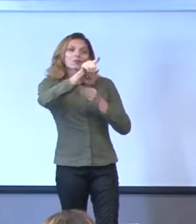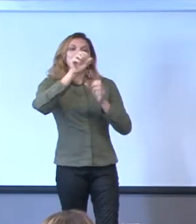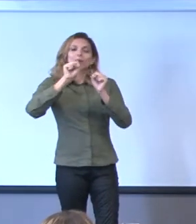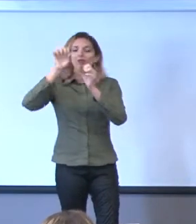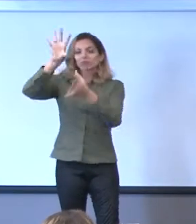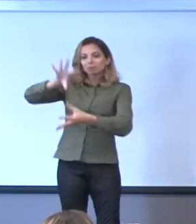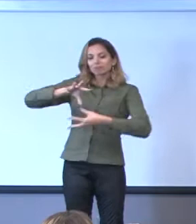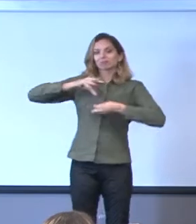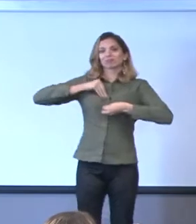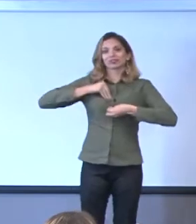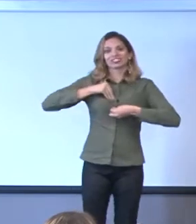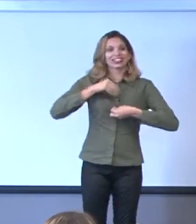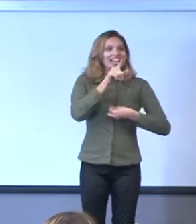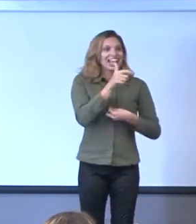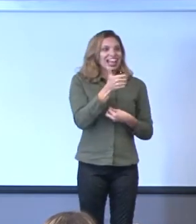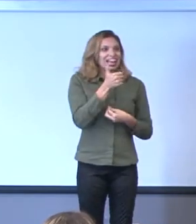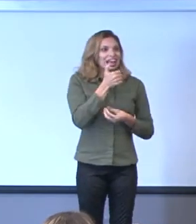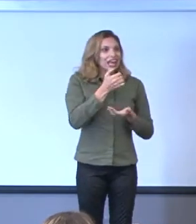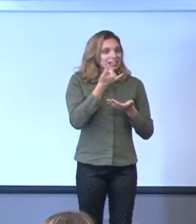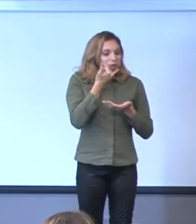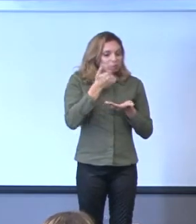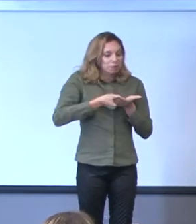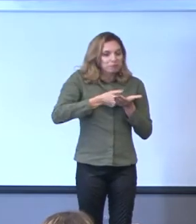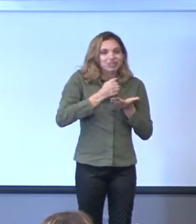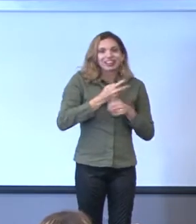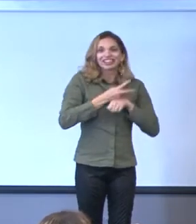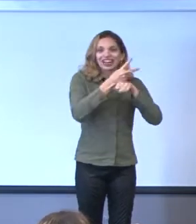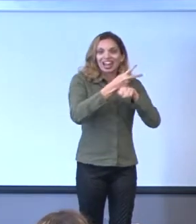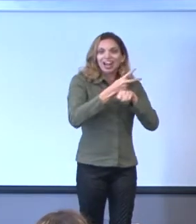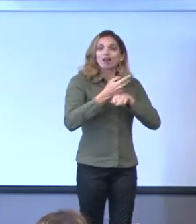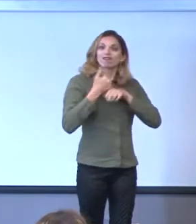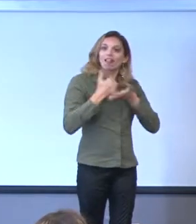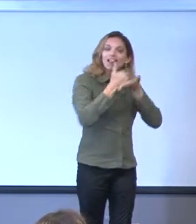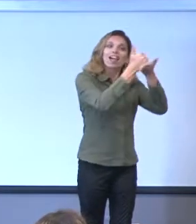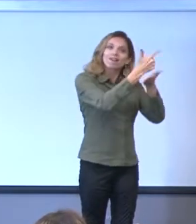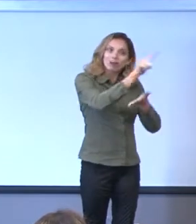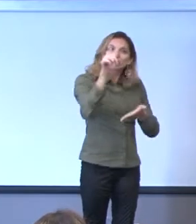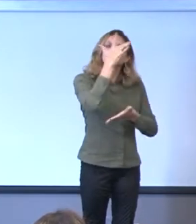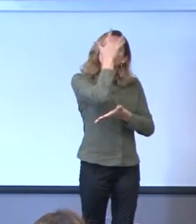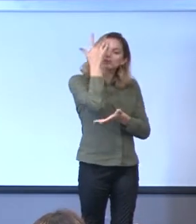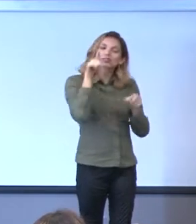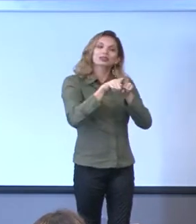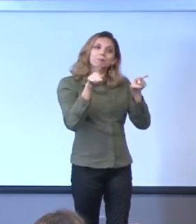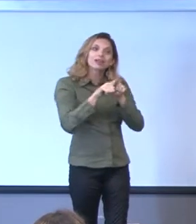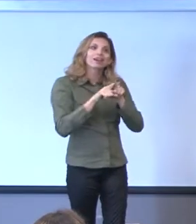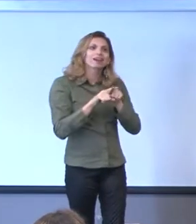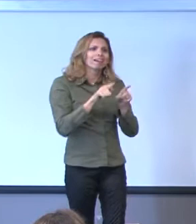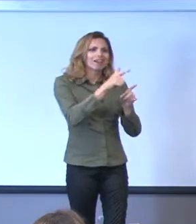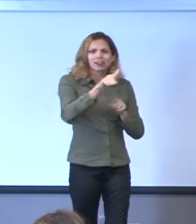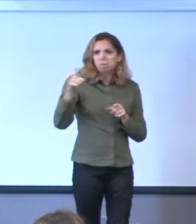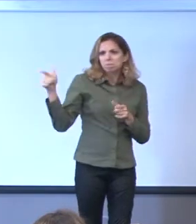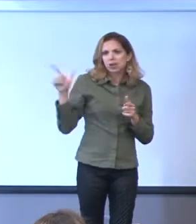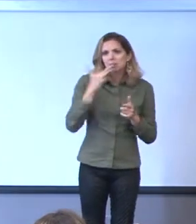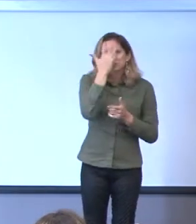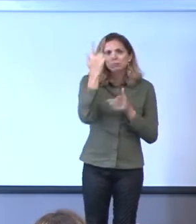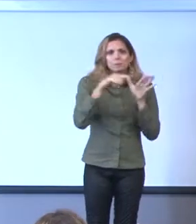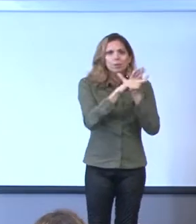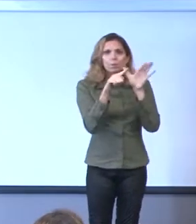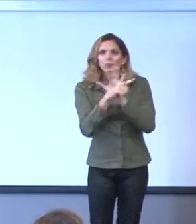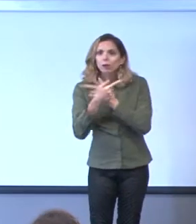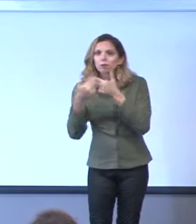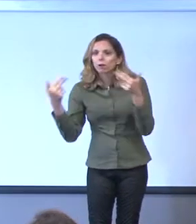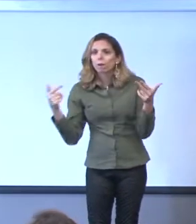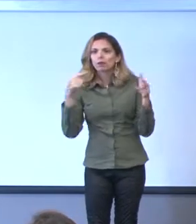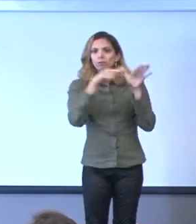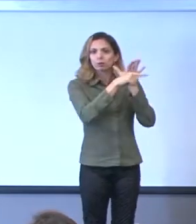pode... Pega o celular, faz vídeo, leva isso para frente, mostra para as outras pessoas. Alguém tem mais alguma pergunta para